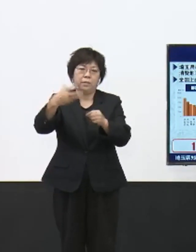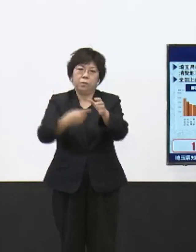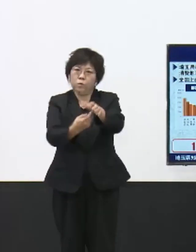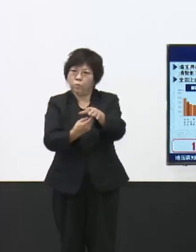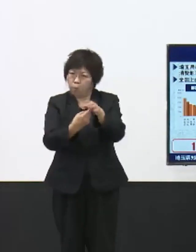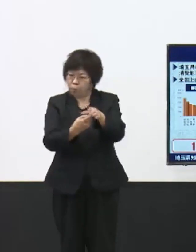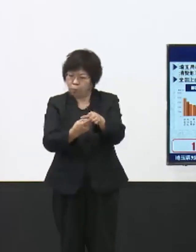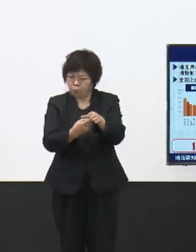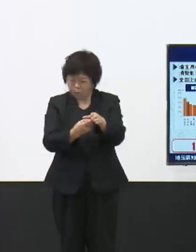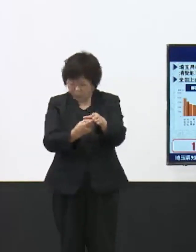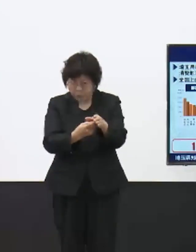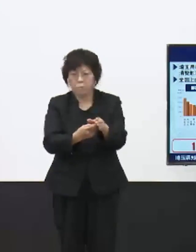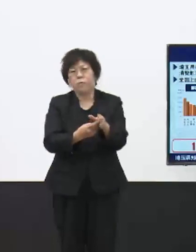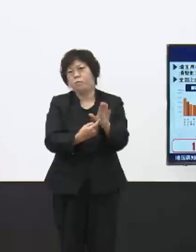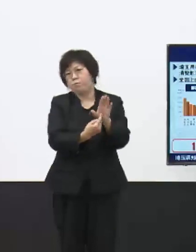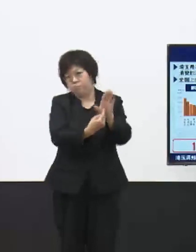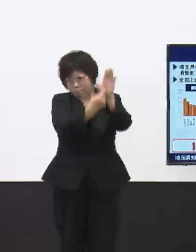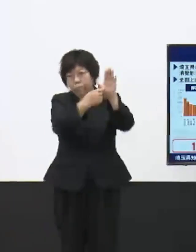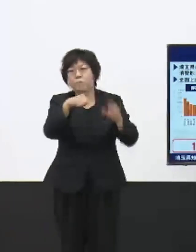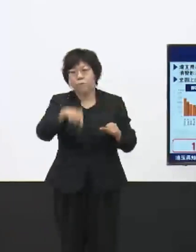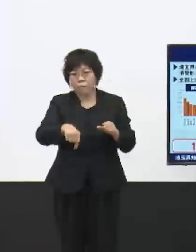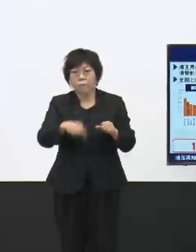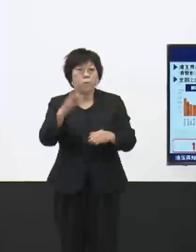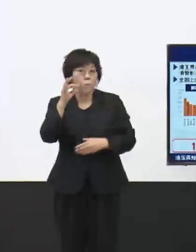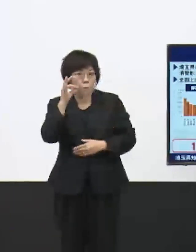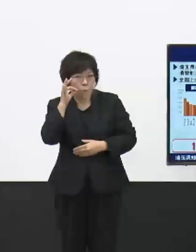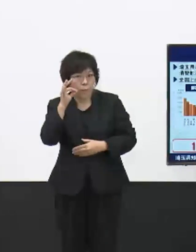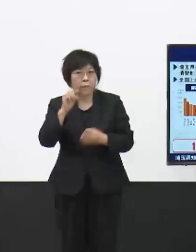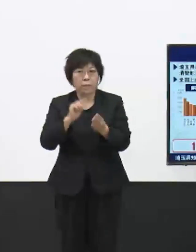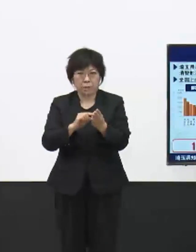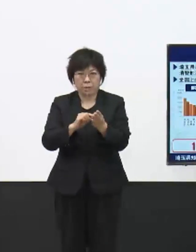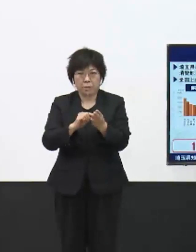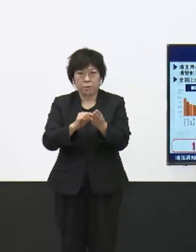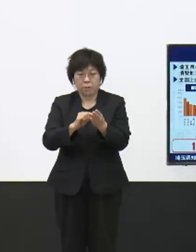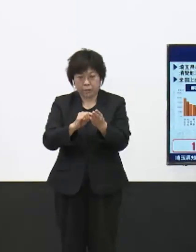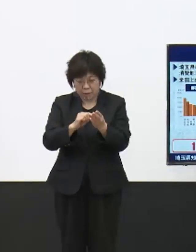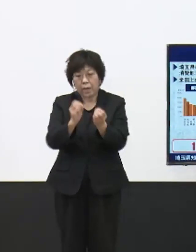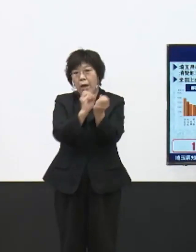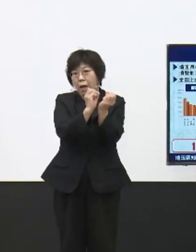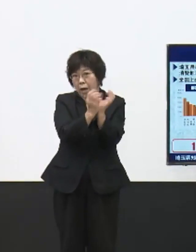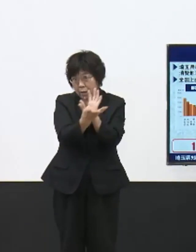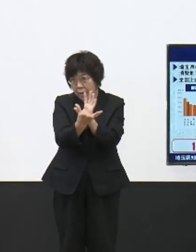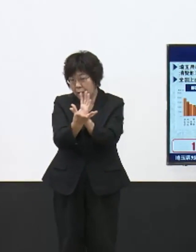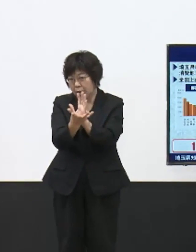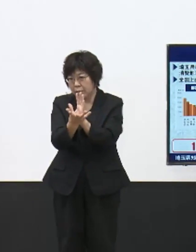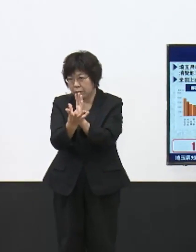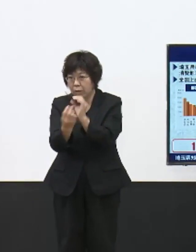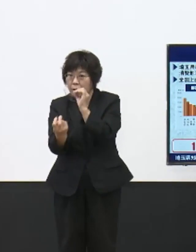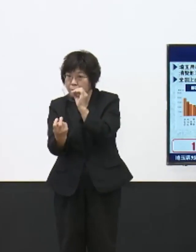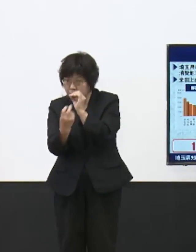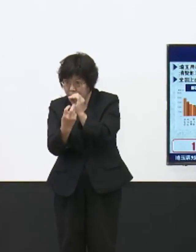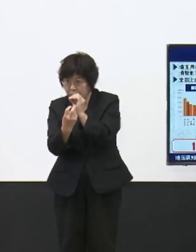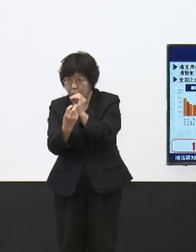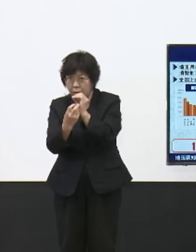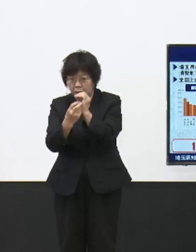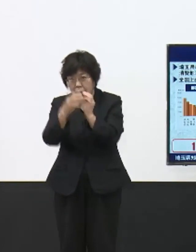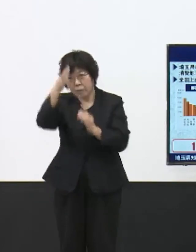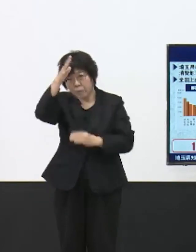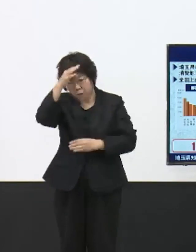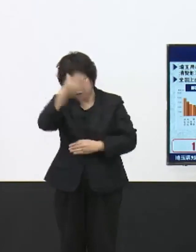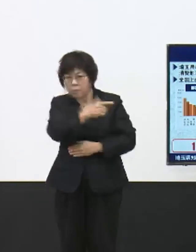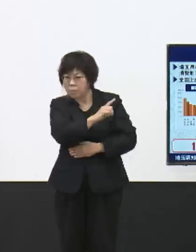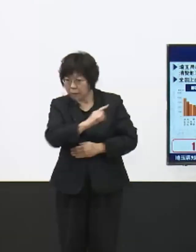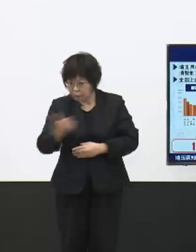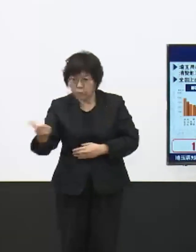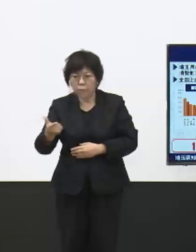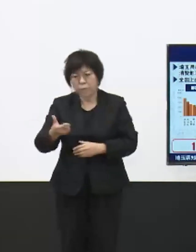め米、牡蠣、畜産物など多彩な農産物が生産されており